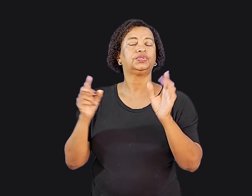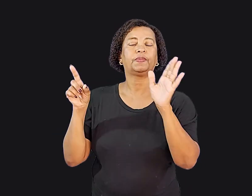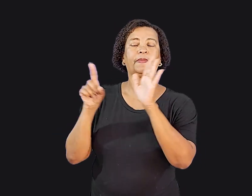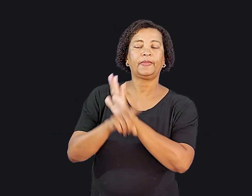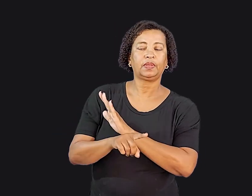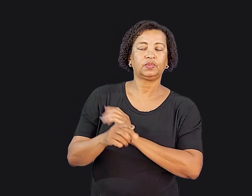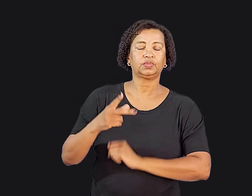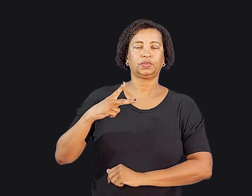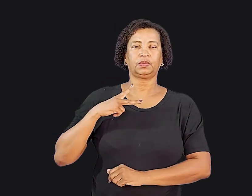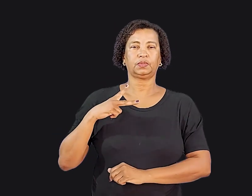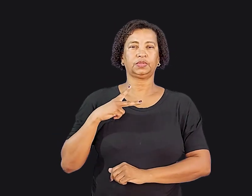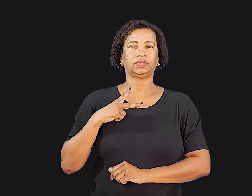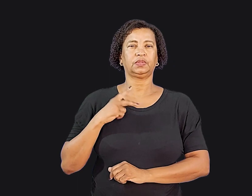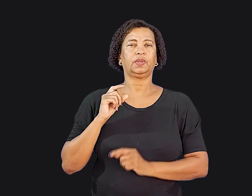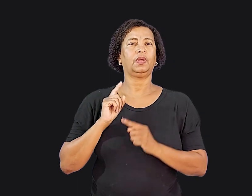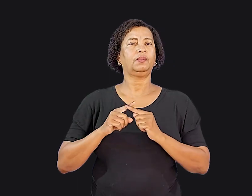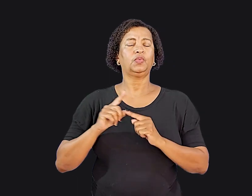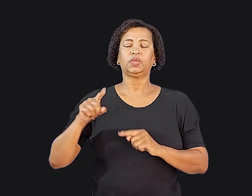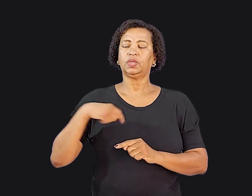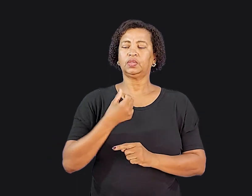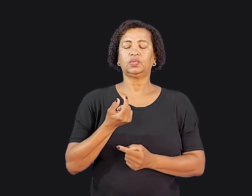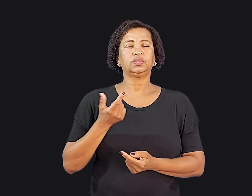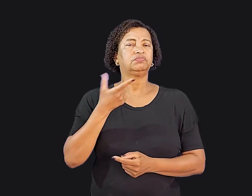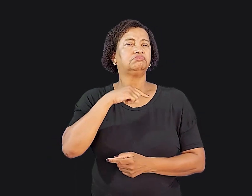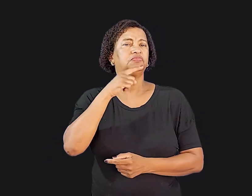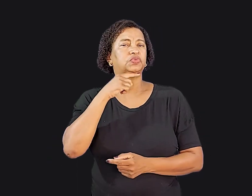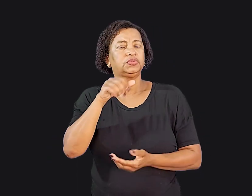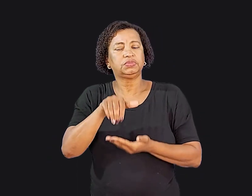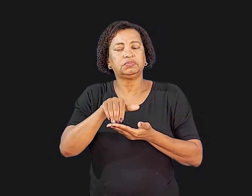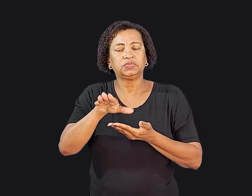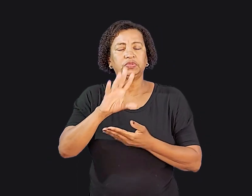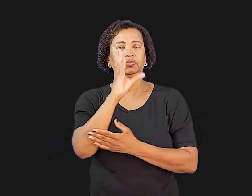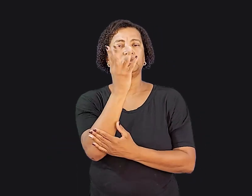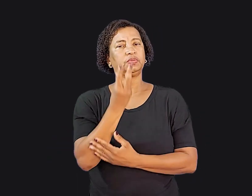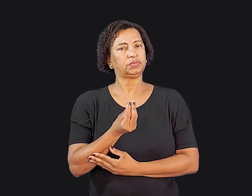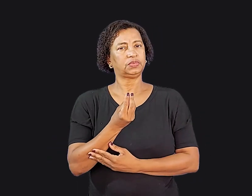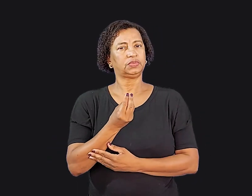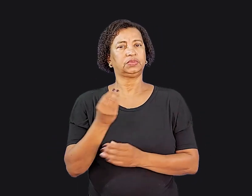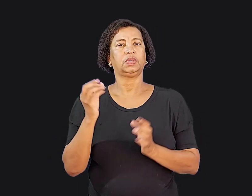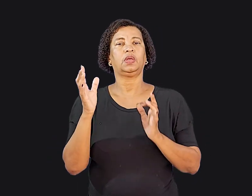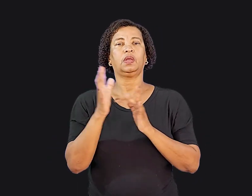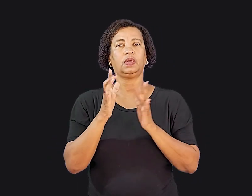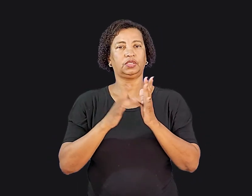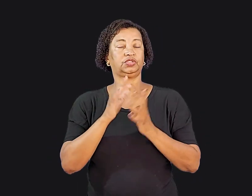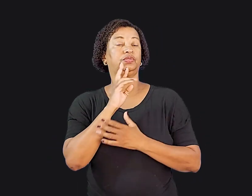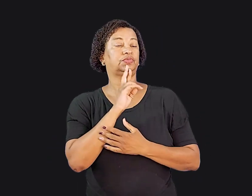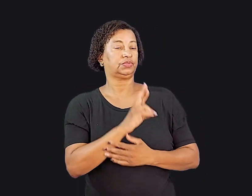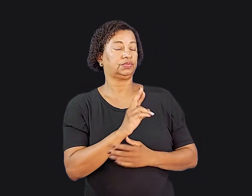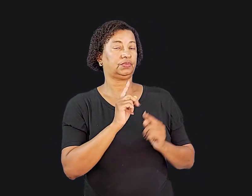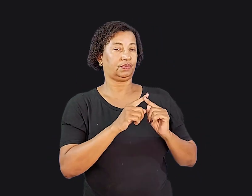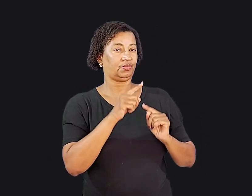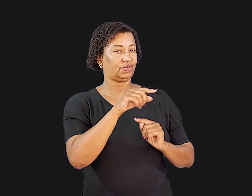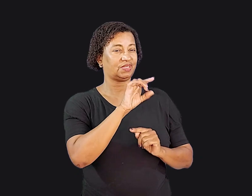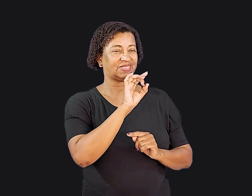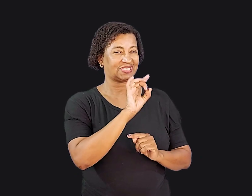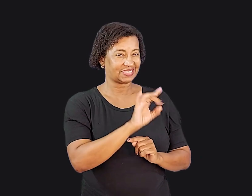em particular: "Por que não conseguimos expulsá-lo?" Ele respondeu: "Essa espécie só sai